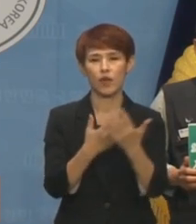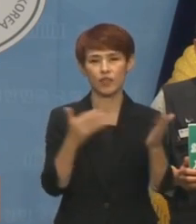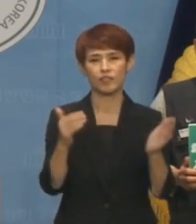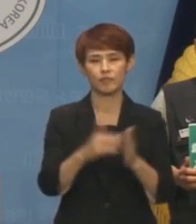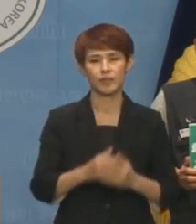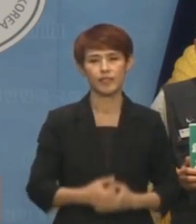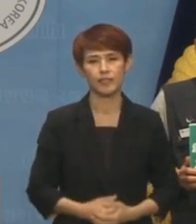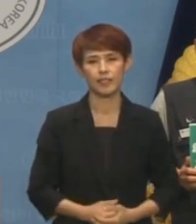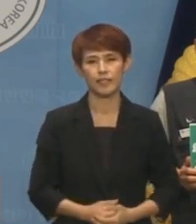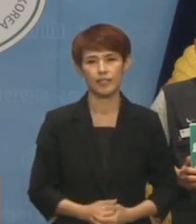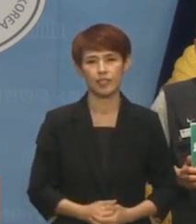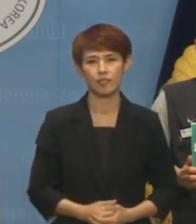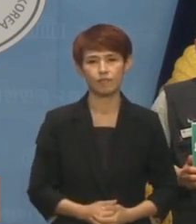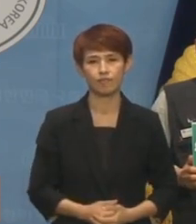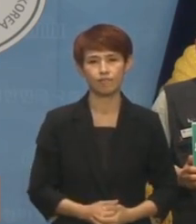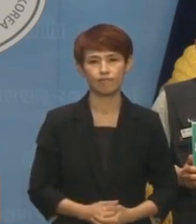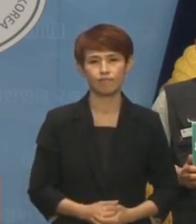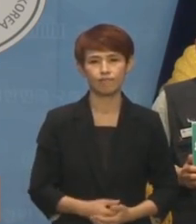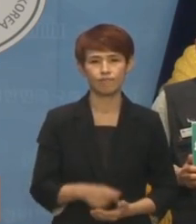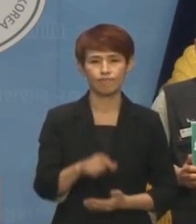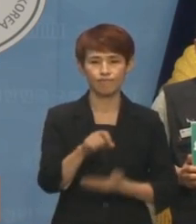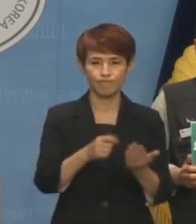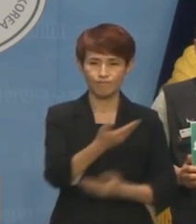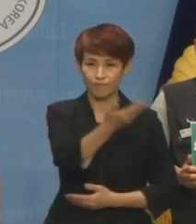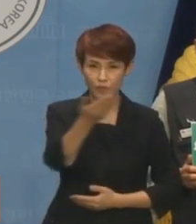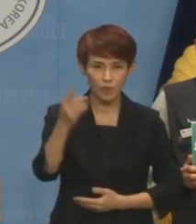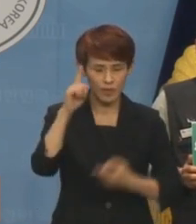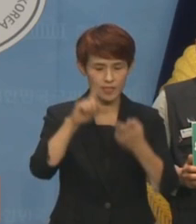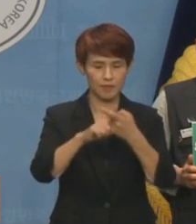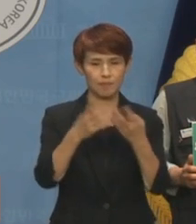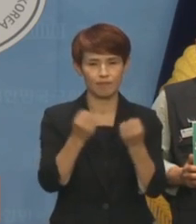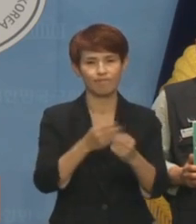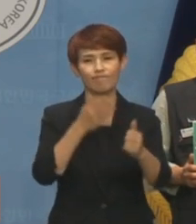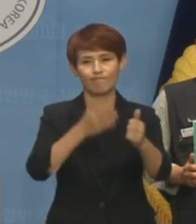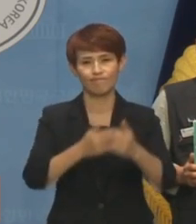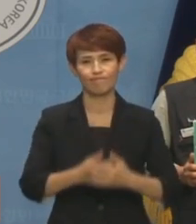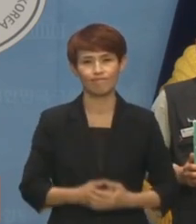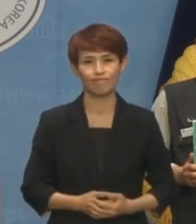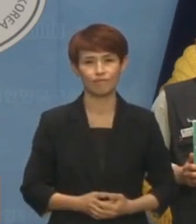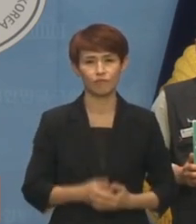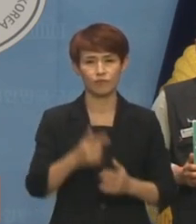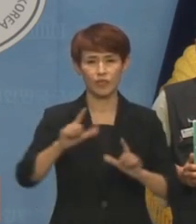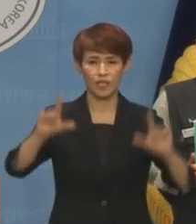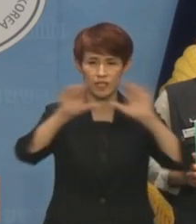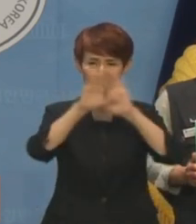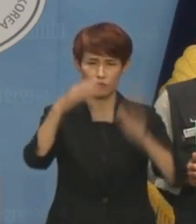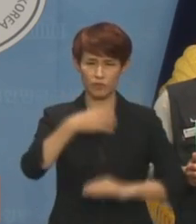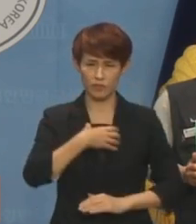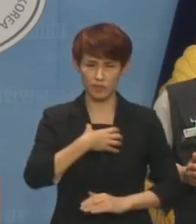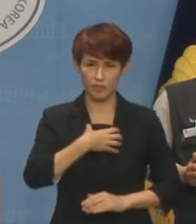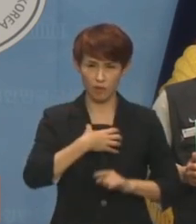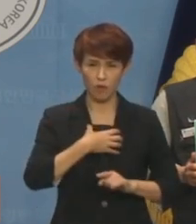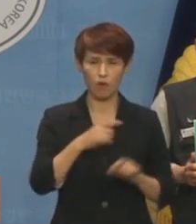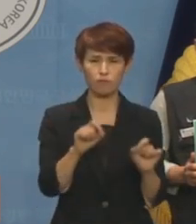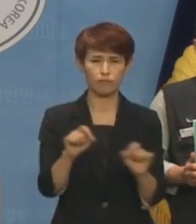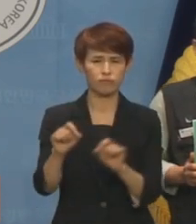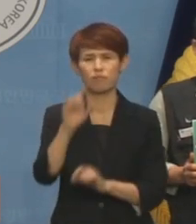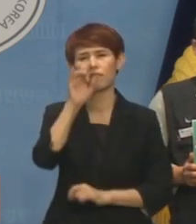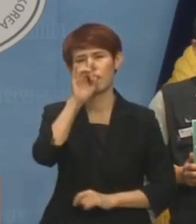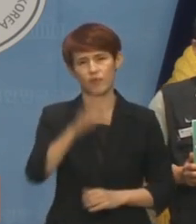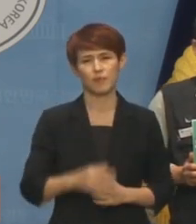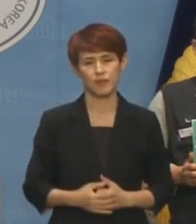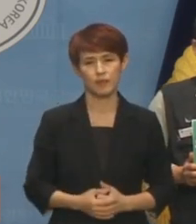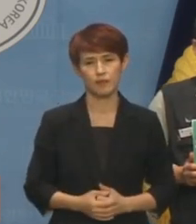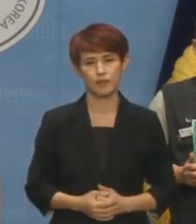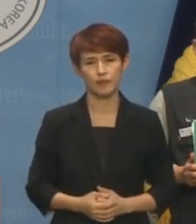기자회견이었는데요. 많은 언론인들 많은 관심 부탁드리고 기후위기 문제는 더 이상 미룰 수 없는